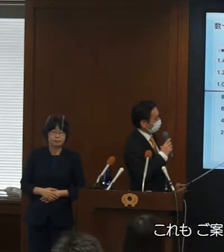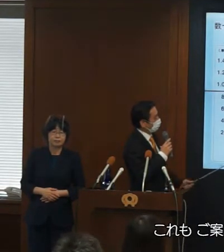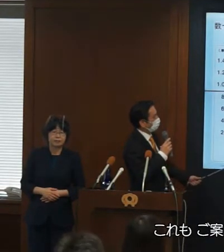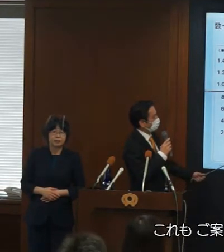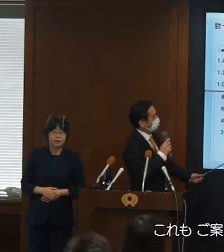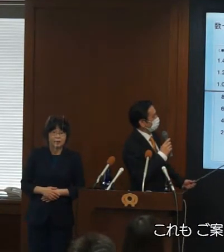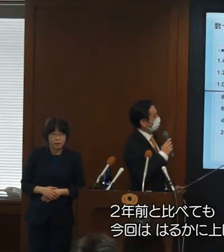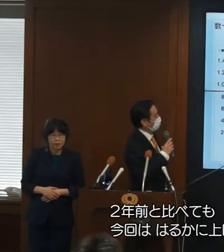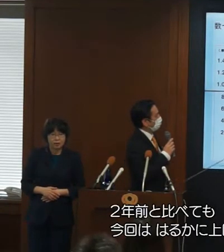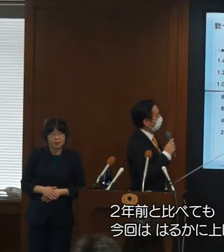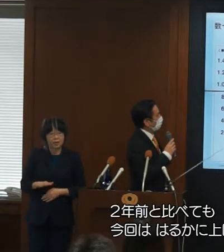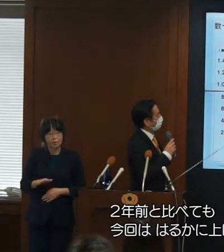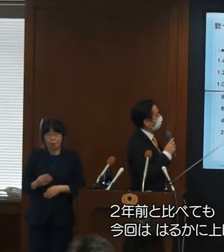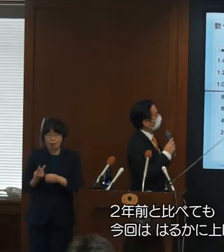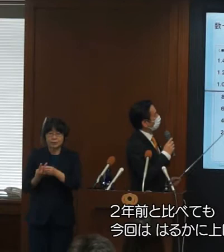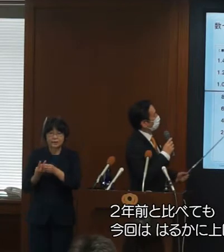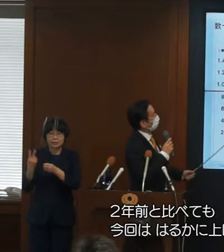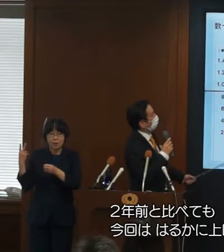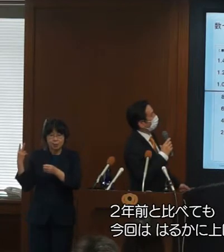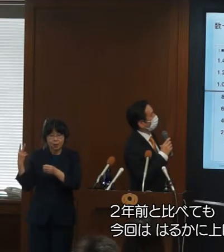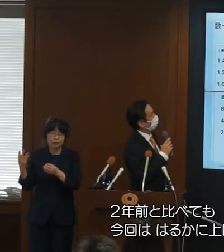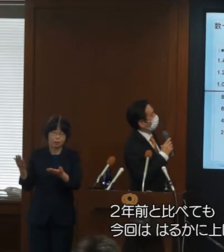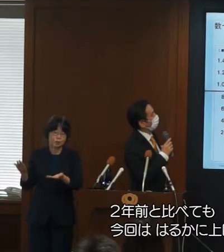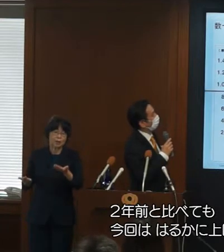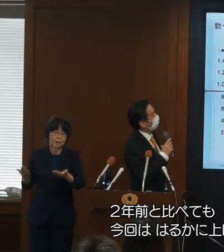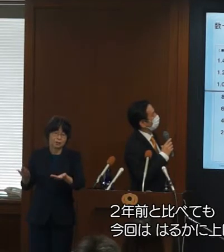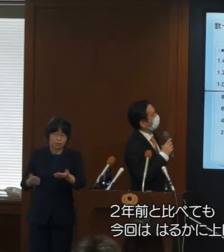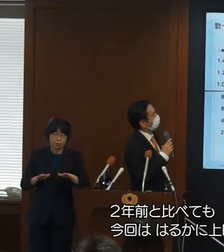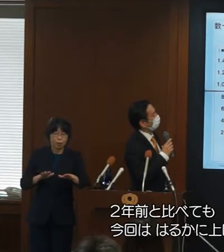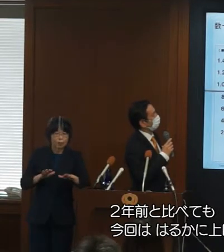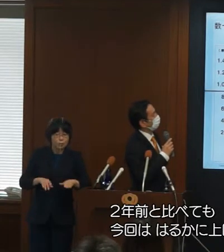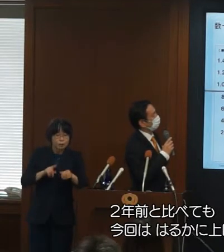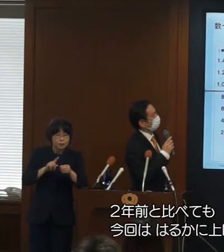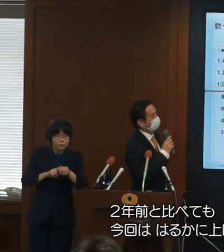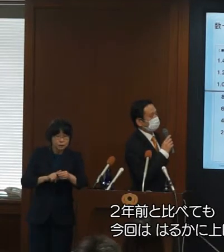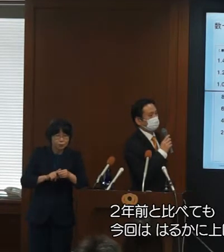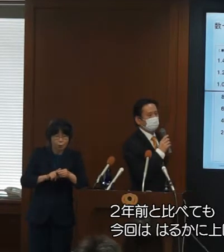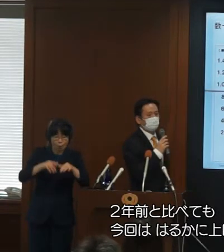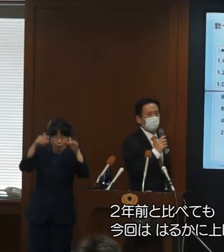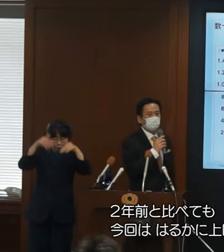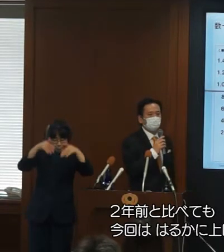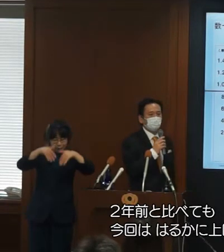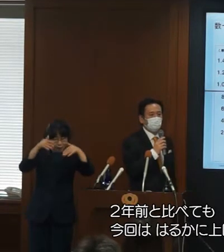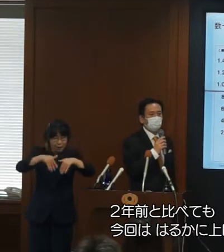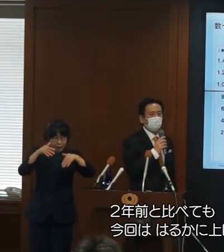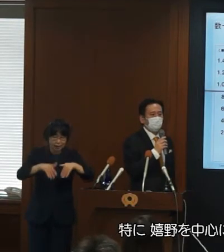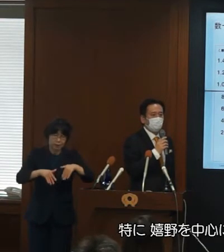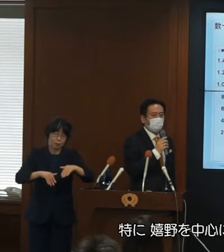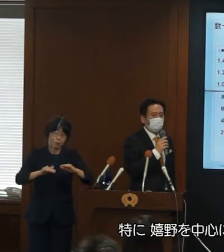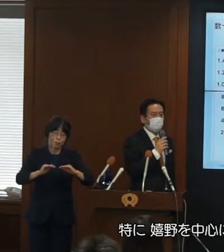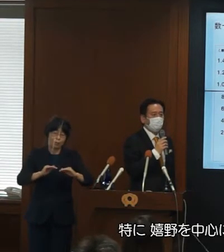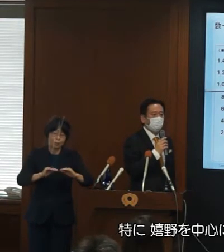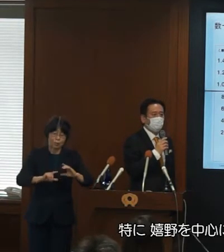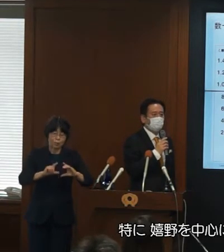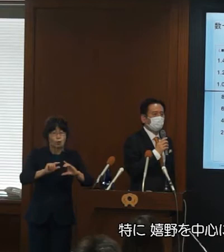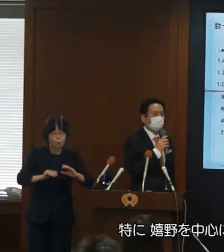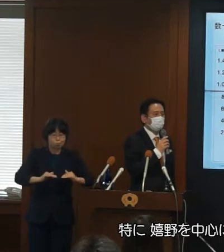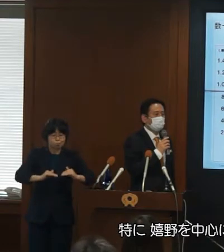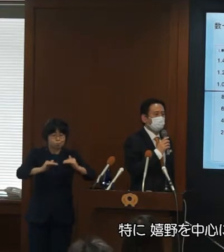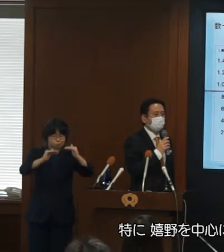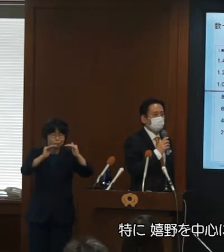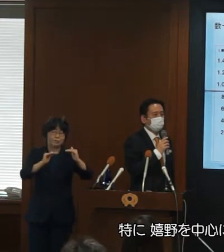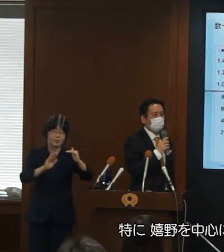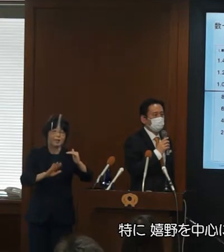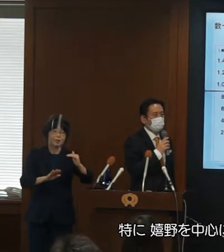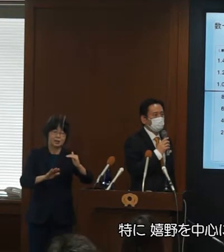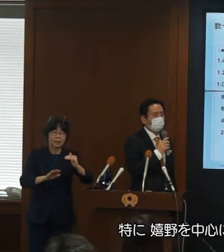これもご案内の通りです。2年前と比べても今回はるかに上回る降水量ということで、特に嬉